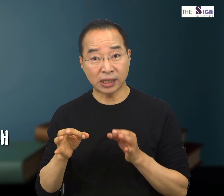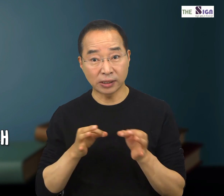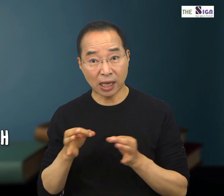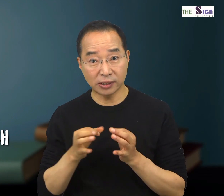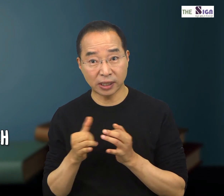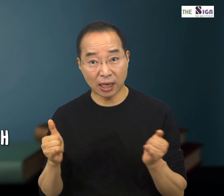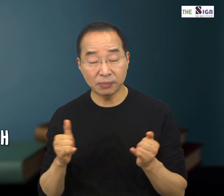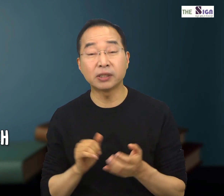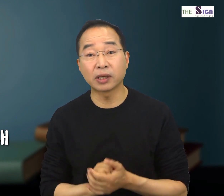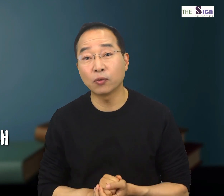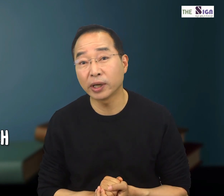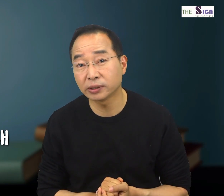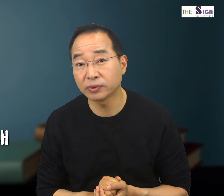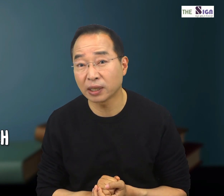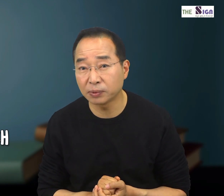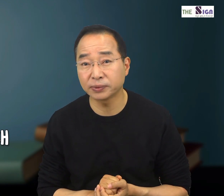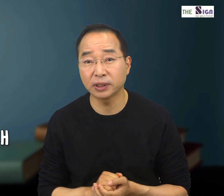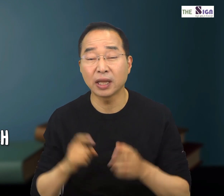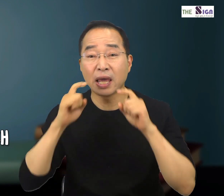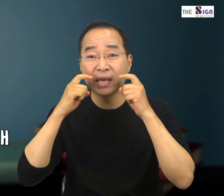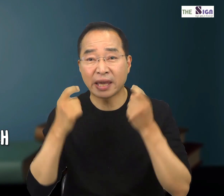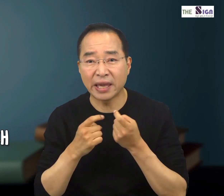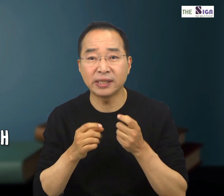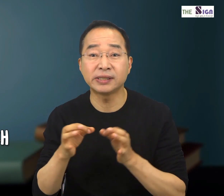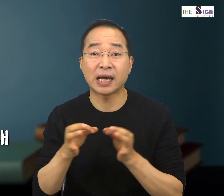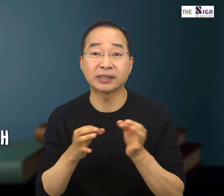장사하는 사람 이렇게 오해하기 있습니다. 대부분은 개인